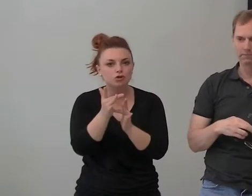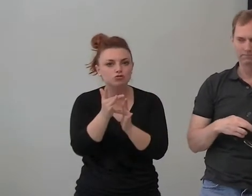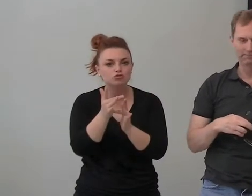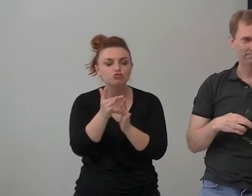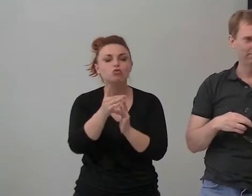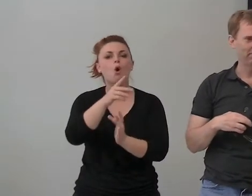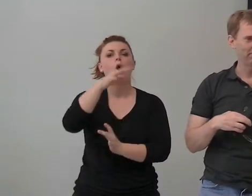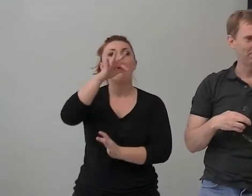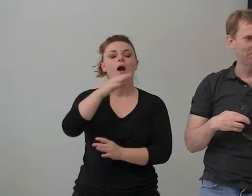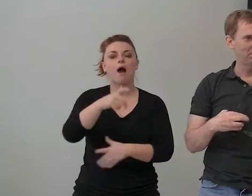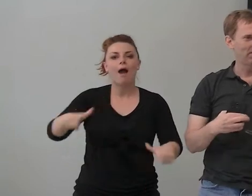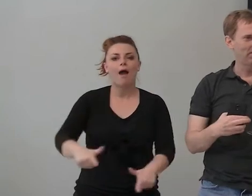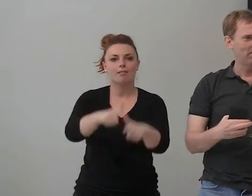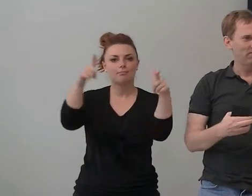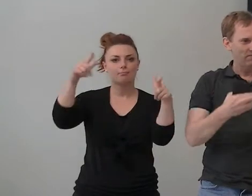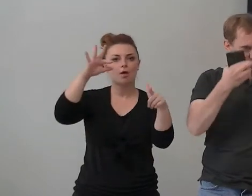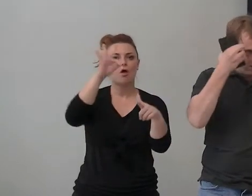fico.